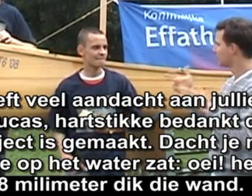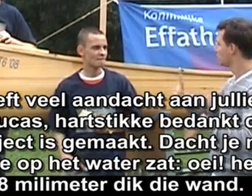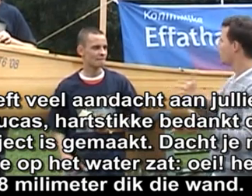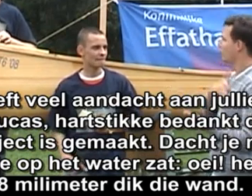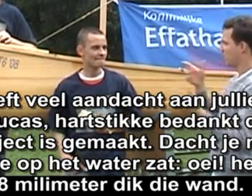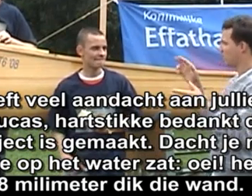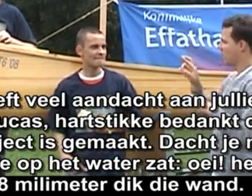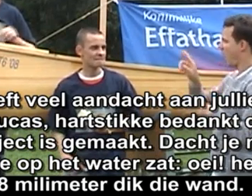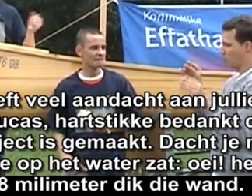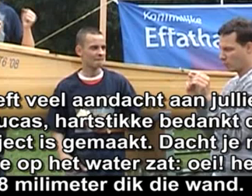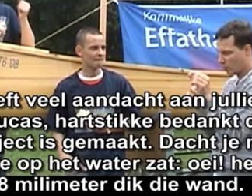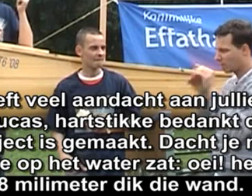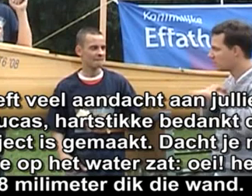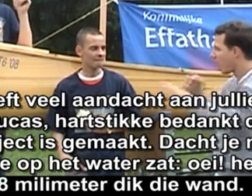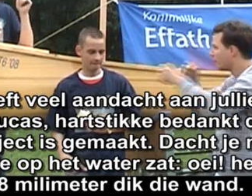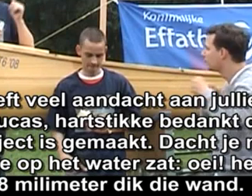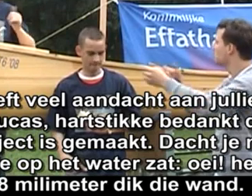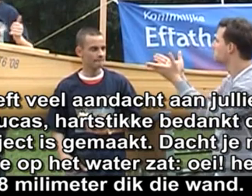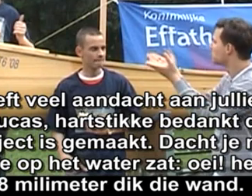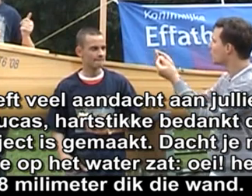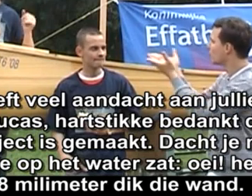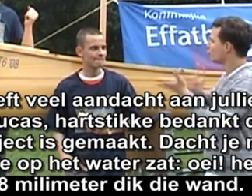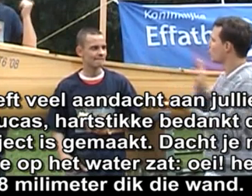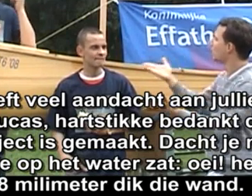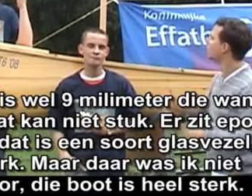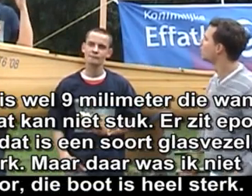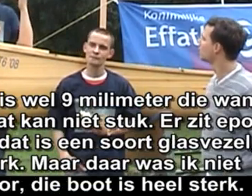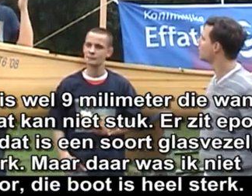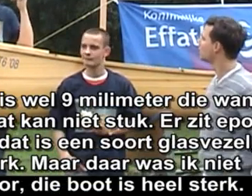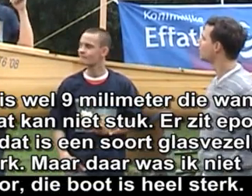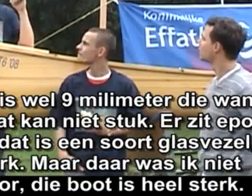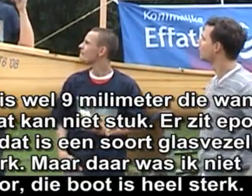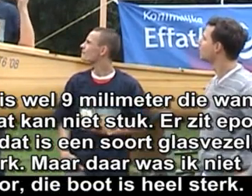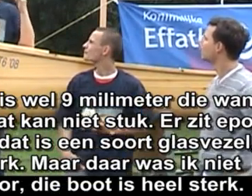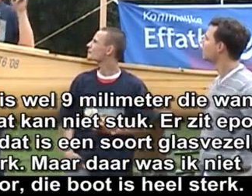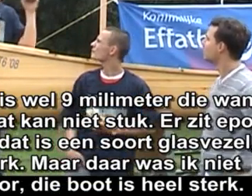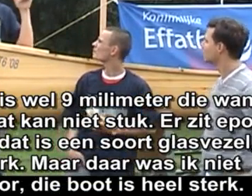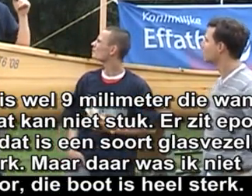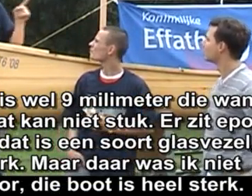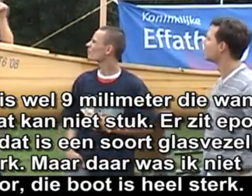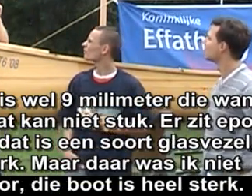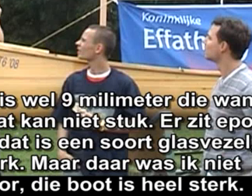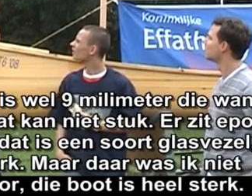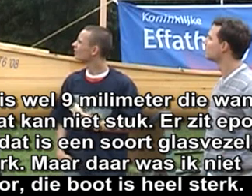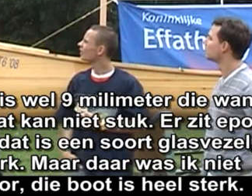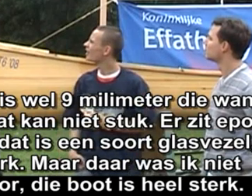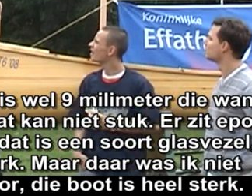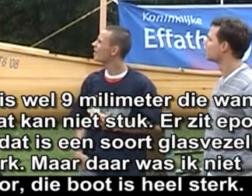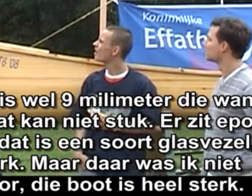nu dacht je niet dat je op het water zat, oei, dat is maar 9 mm dik die wand. Ja, oké, het is wel 9